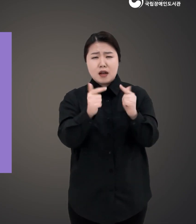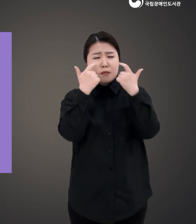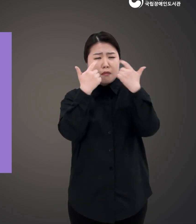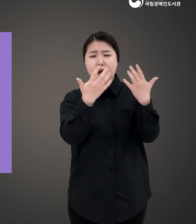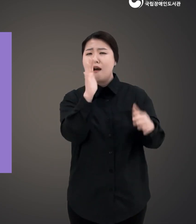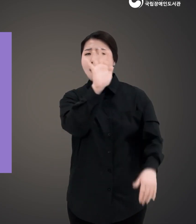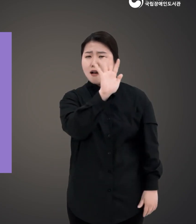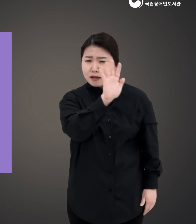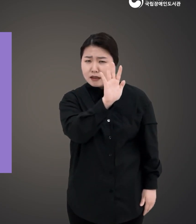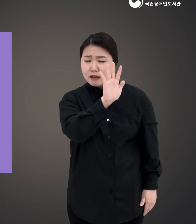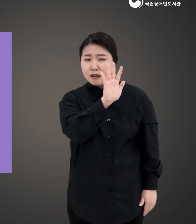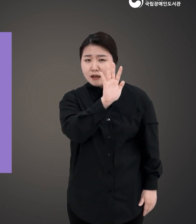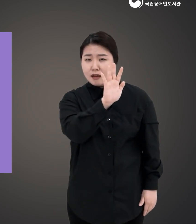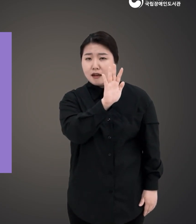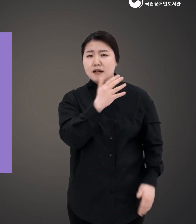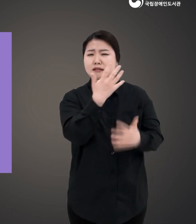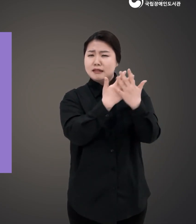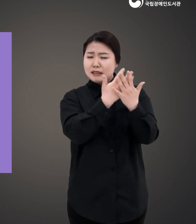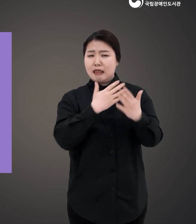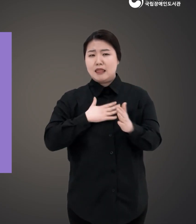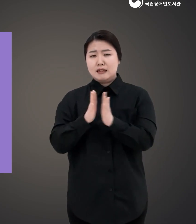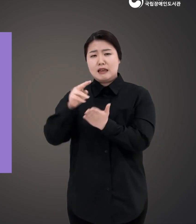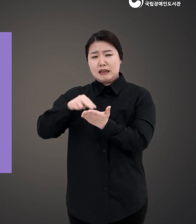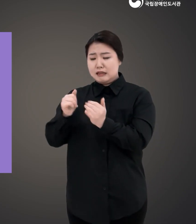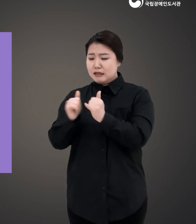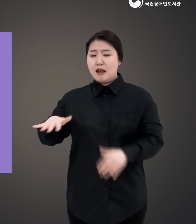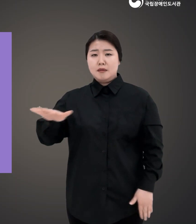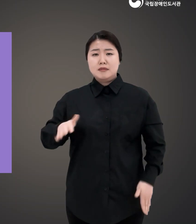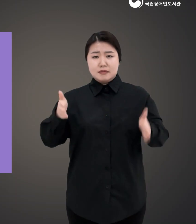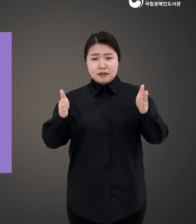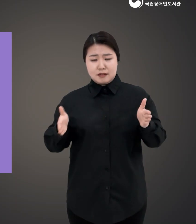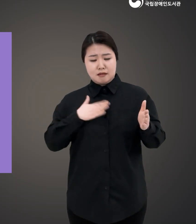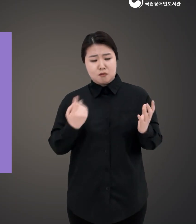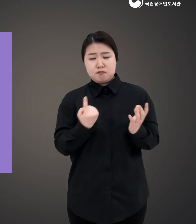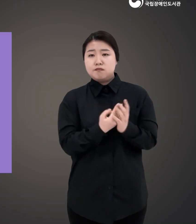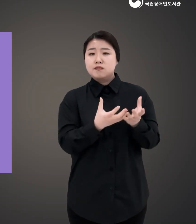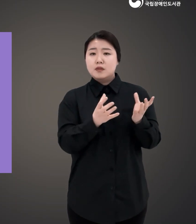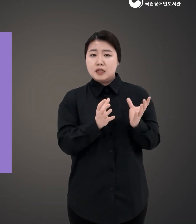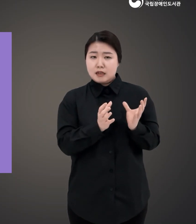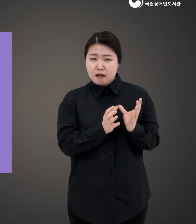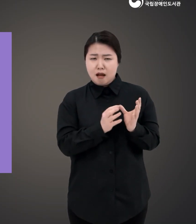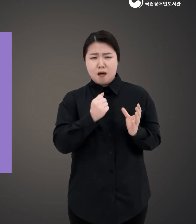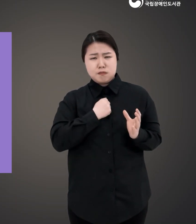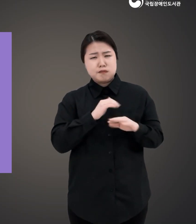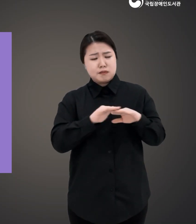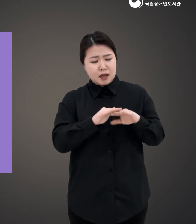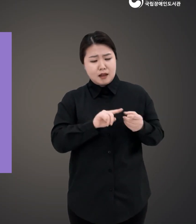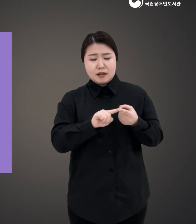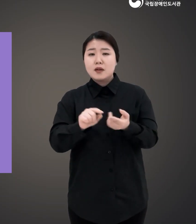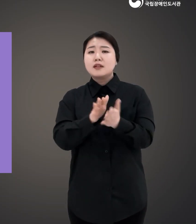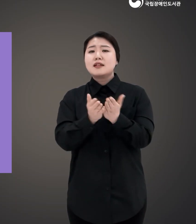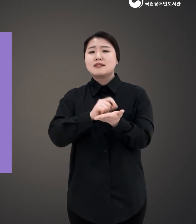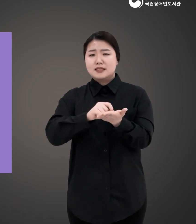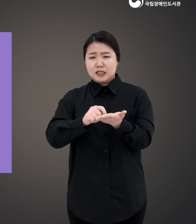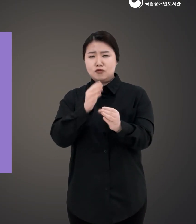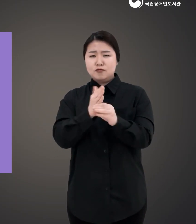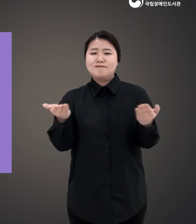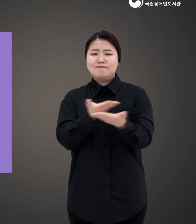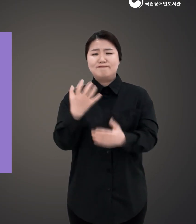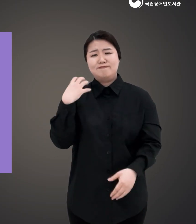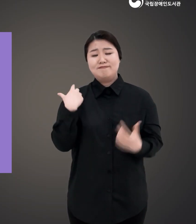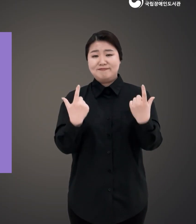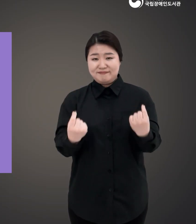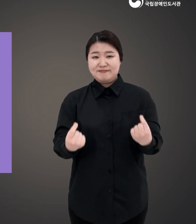어쩌면 사회적 세계의 불명 요성과 제 글을 읽는 사람들 사이에서 매개자 노릇을 하면서 제